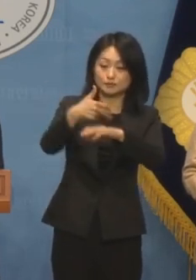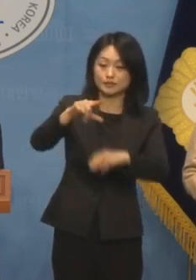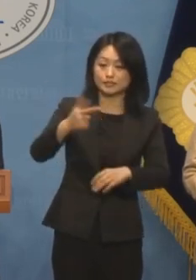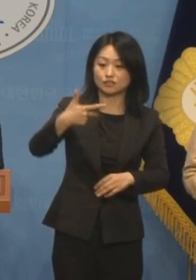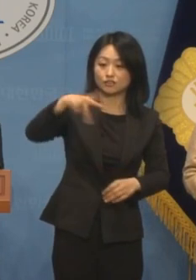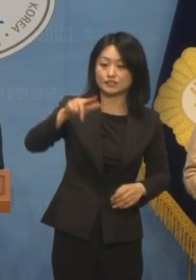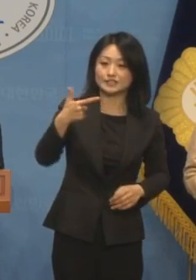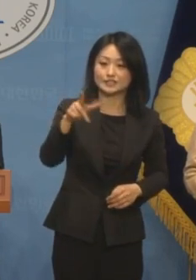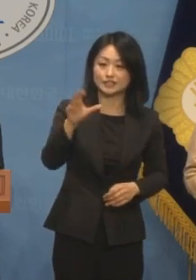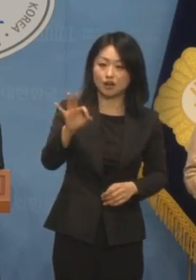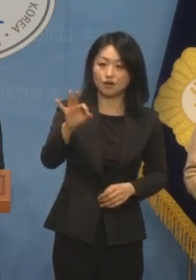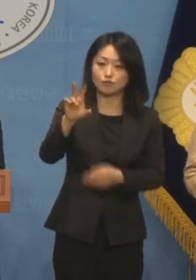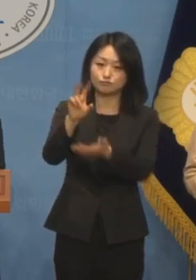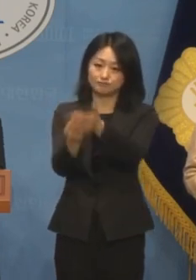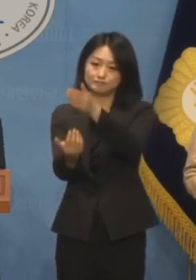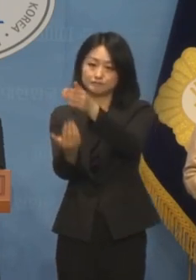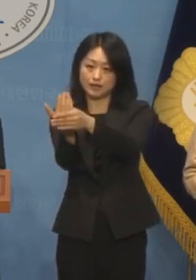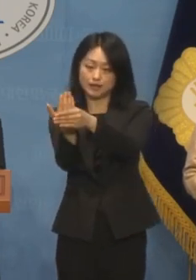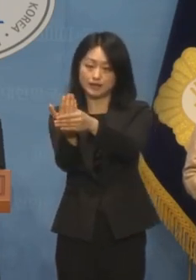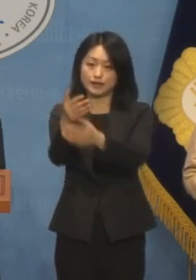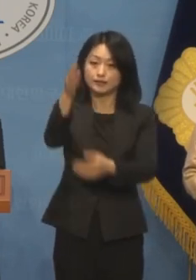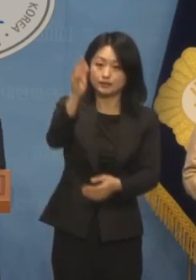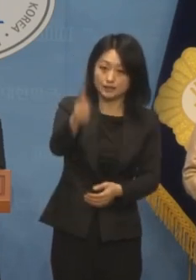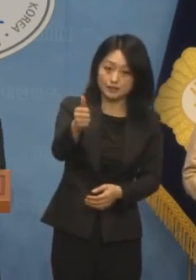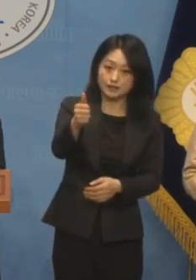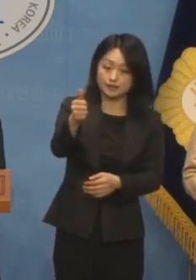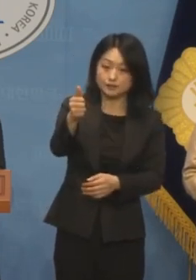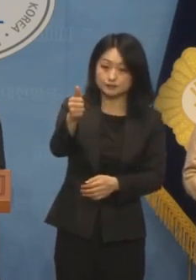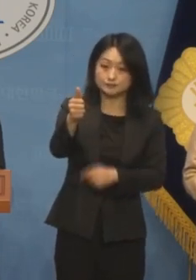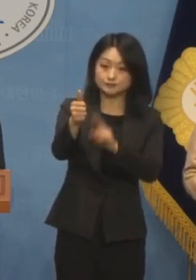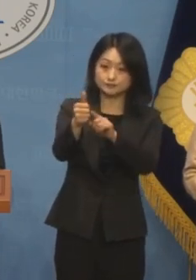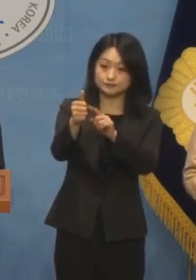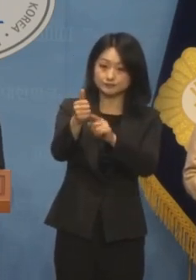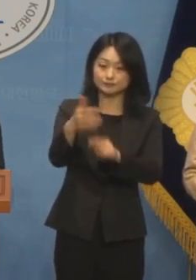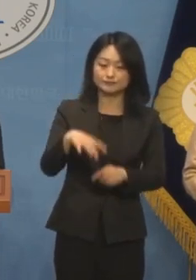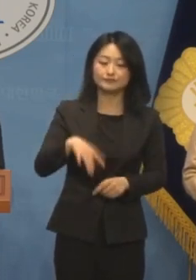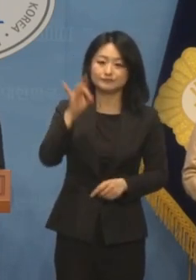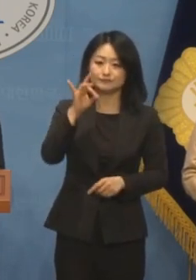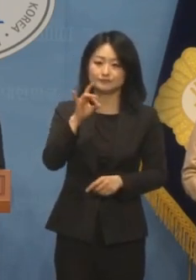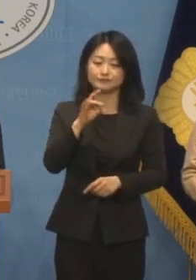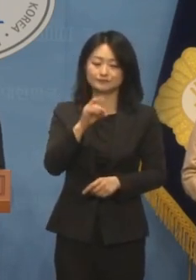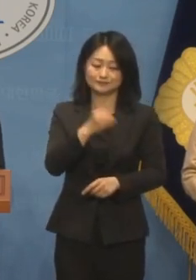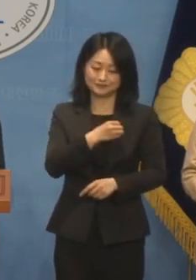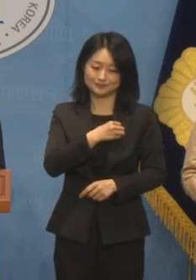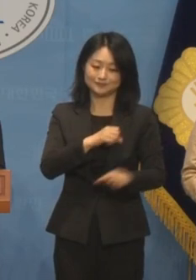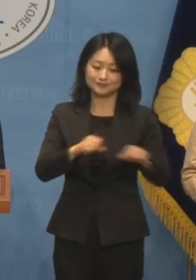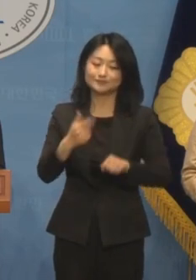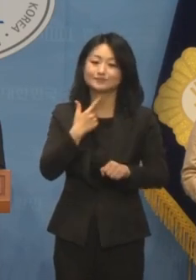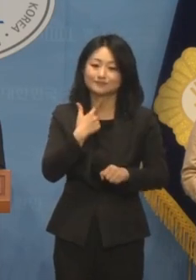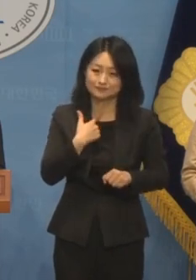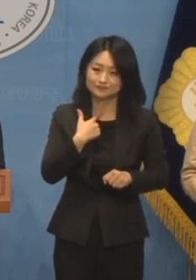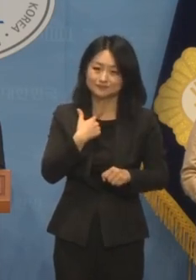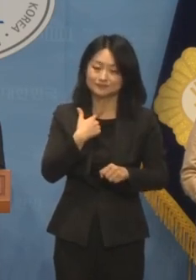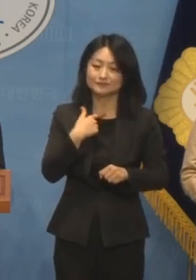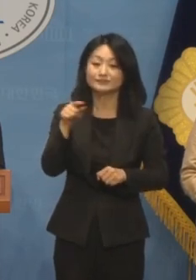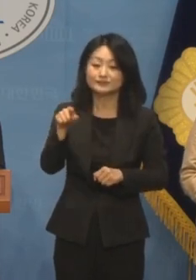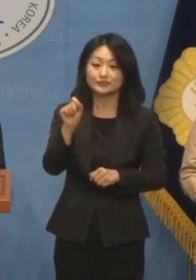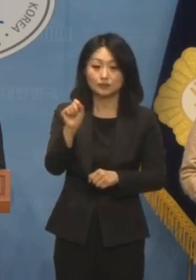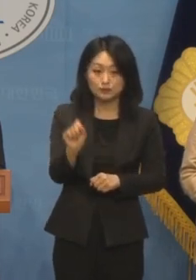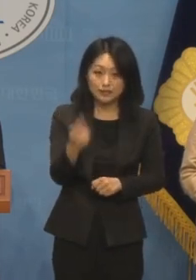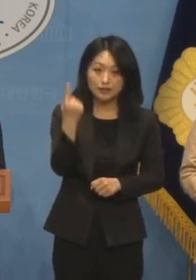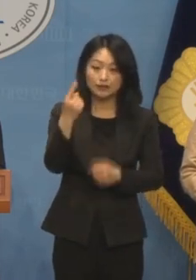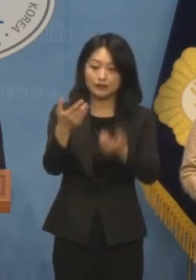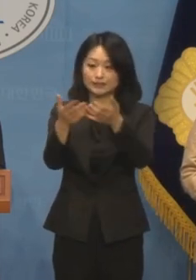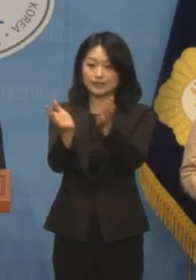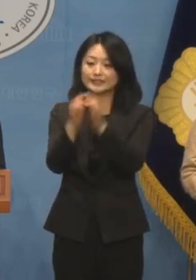커지기 시작했습니다. 대표가 단체의 초기 멤버였다는 이유로, 오랫동안 헌신하며 활동해왔다는 이유로